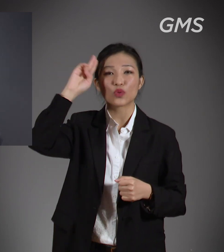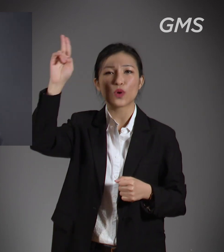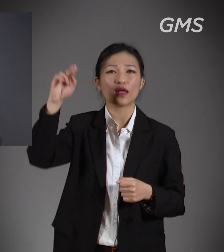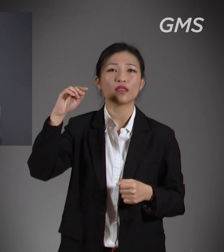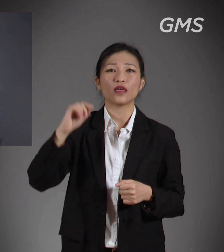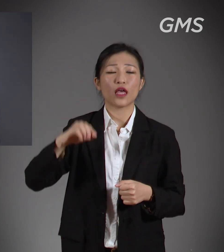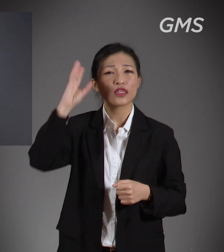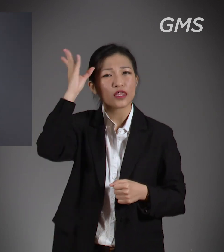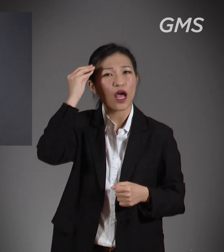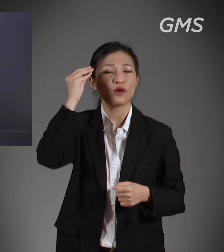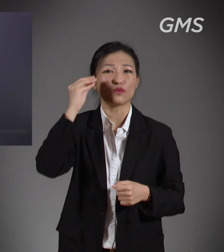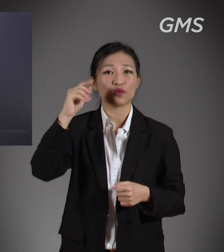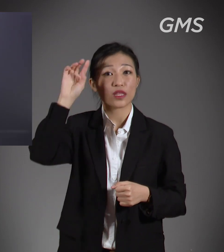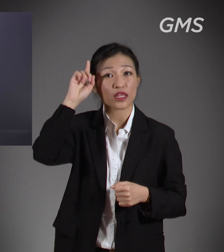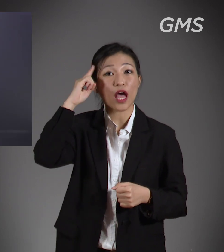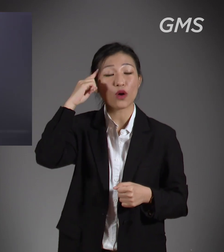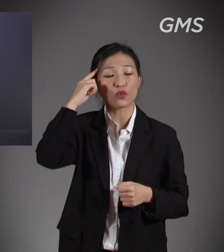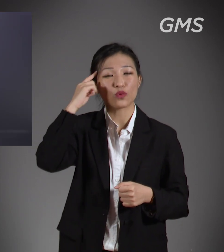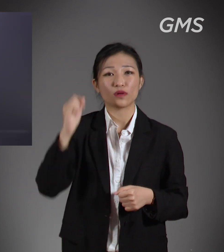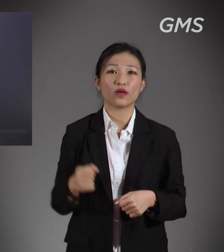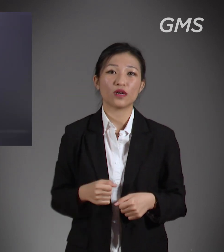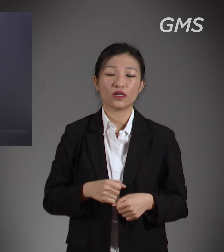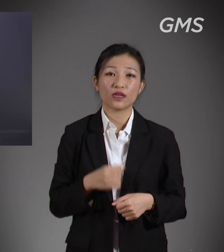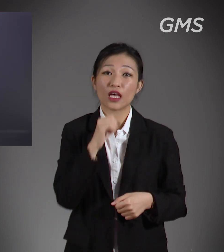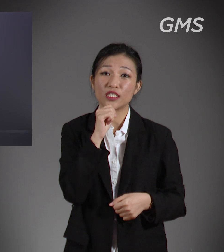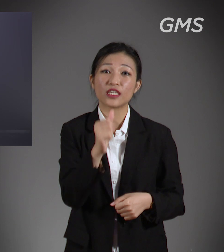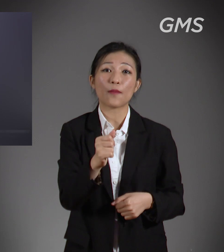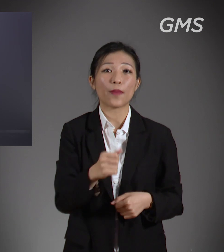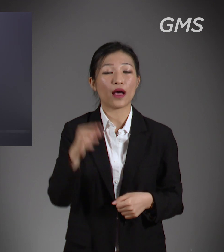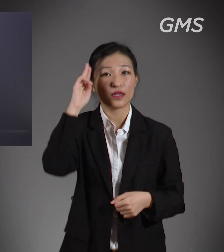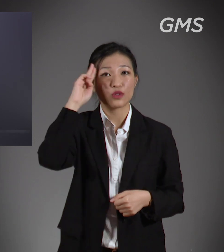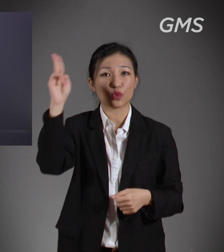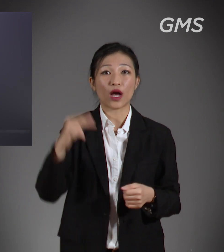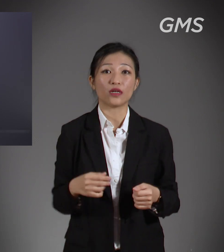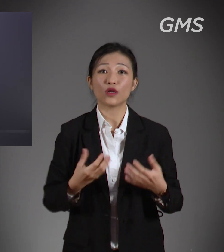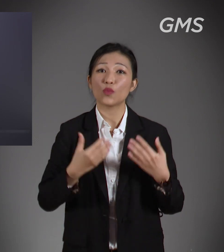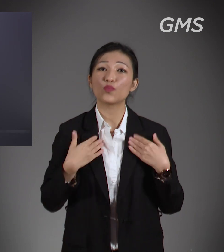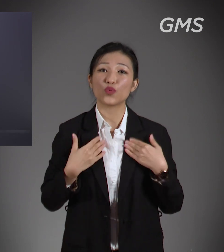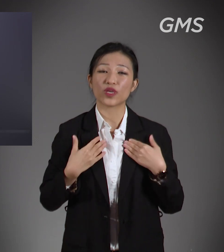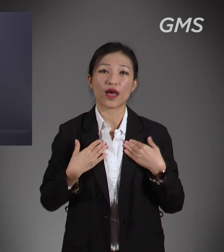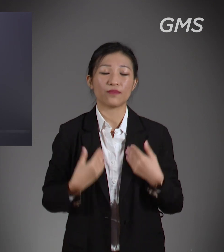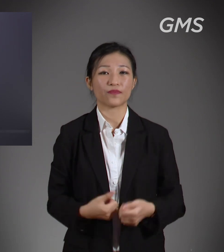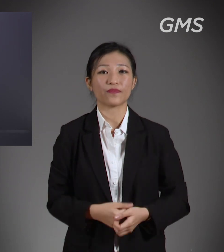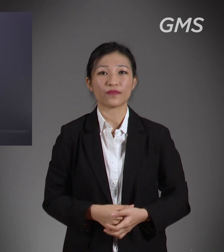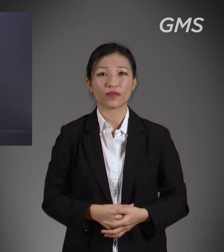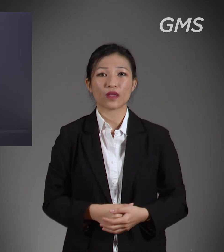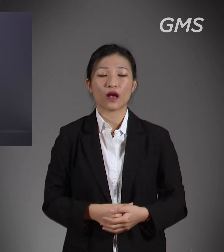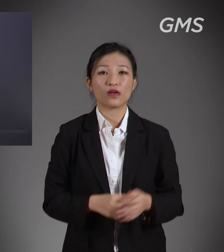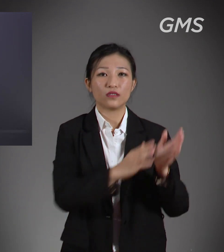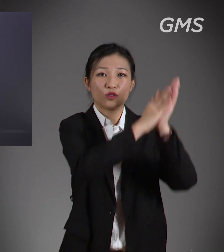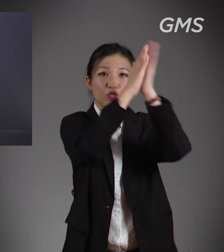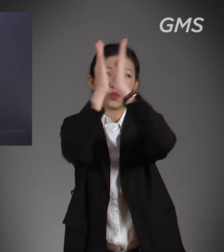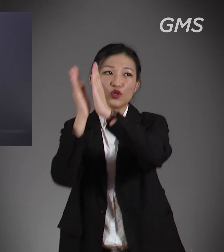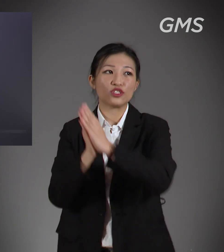siapa kepunyaannya. Oleh karena perjanjiannya dimeteraikan darah anak domba Allah. Terpujilah nama